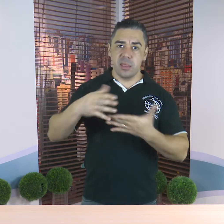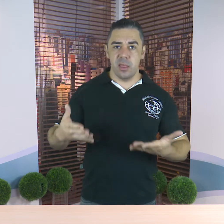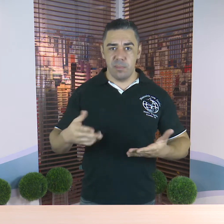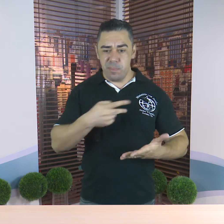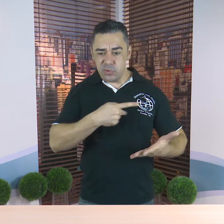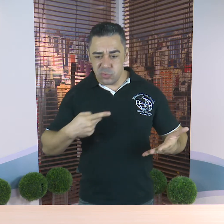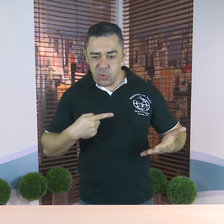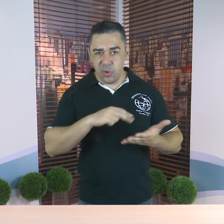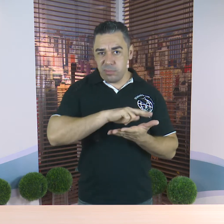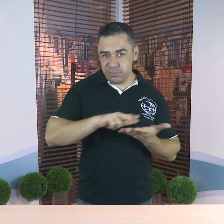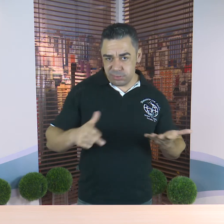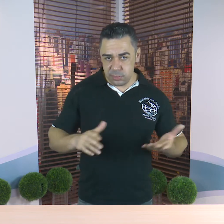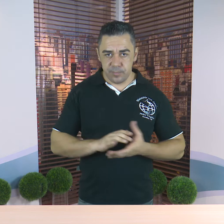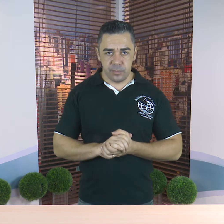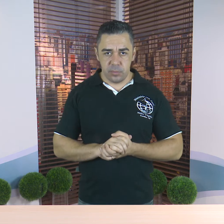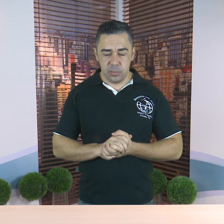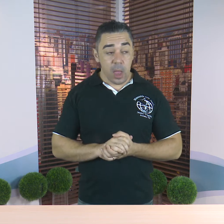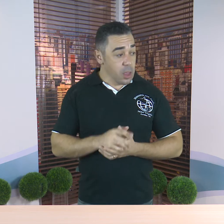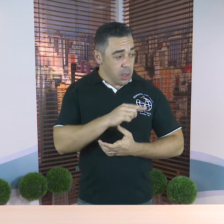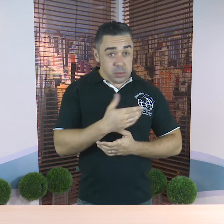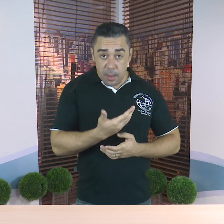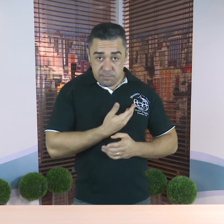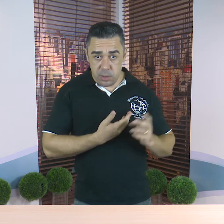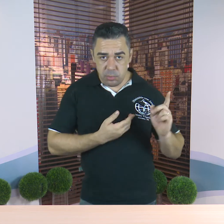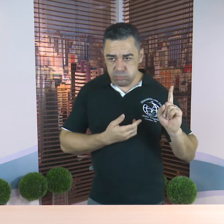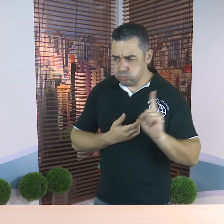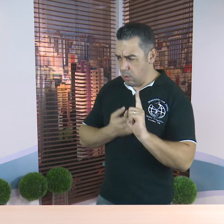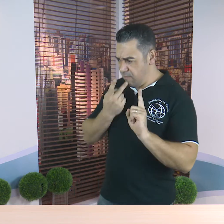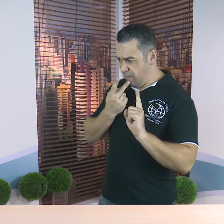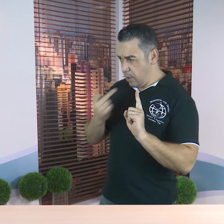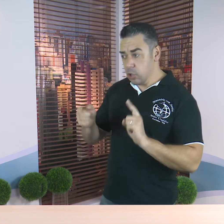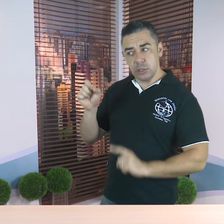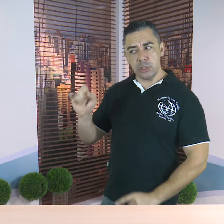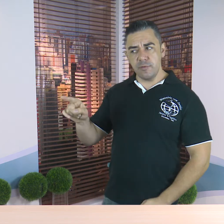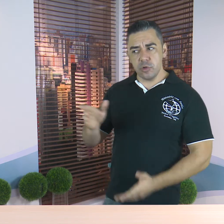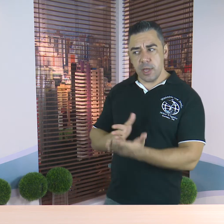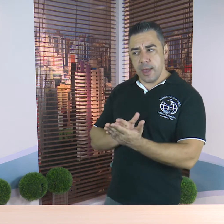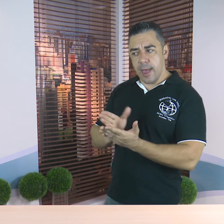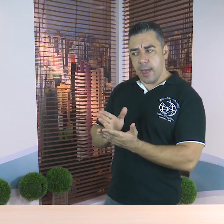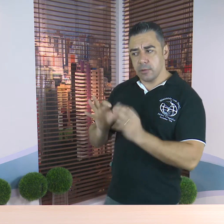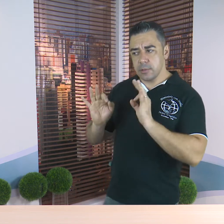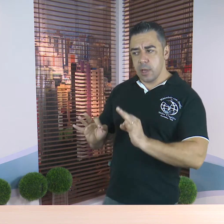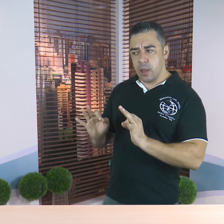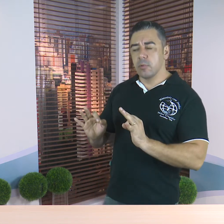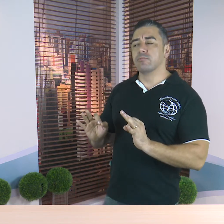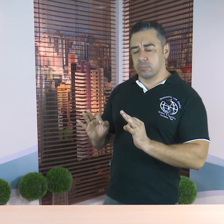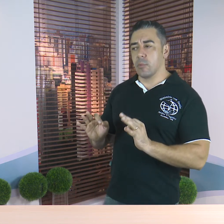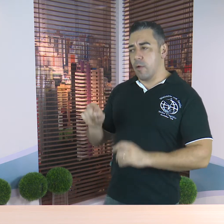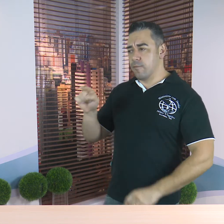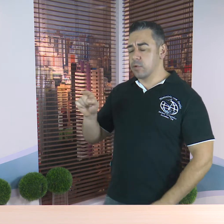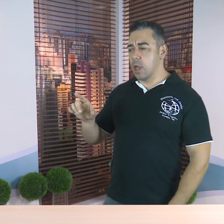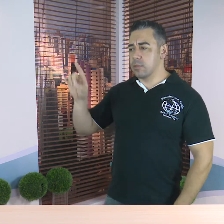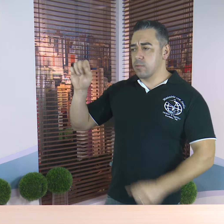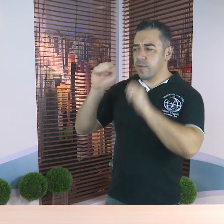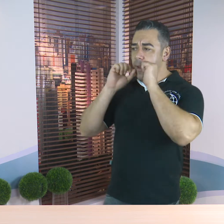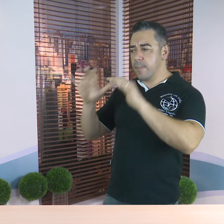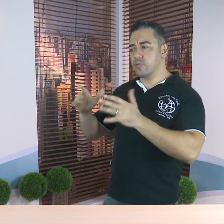de Bildade, abre aspas, se fores puro e reto, certamente logo despertará para ti e restaurará